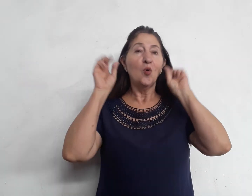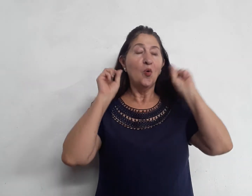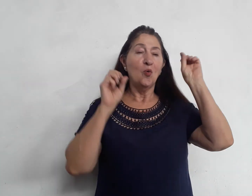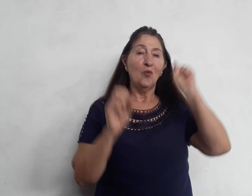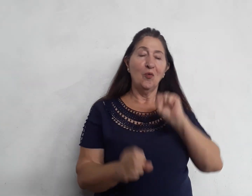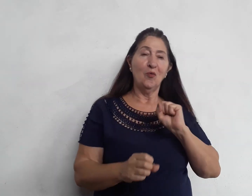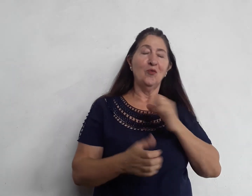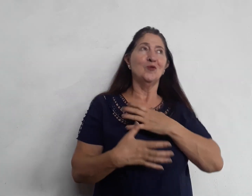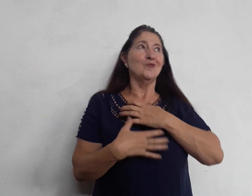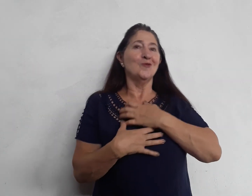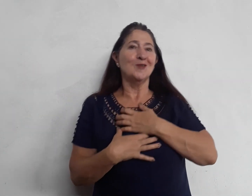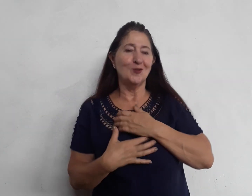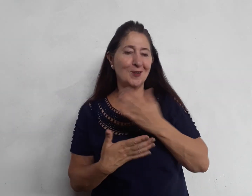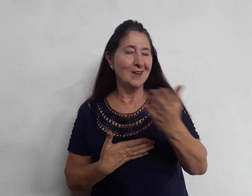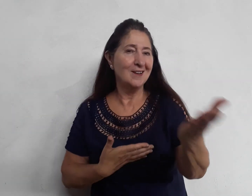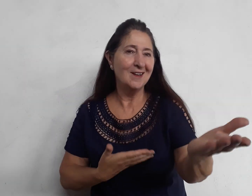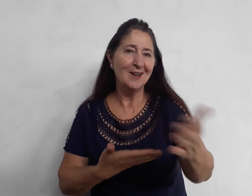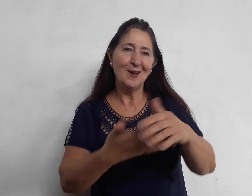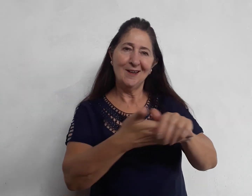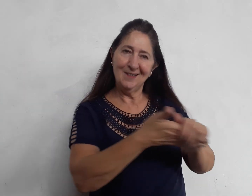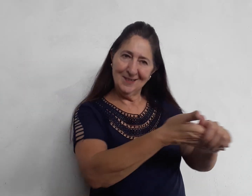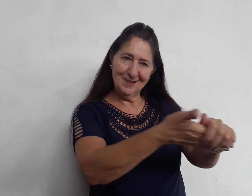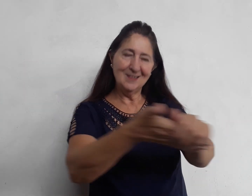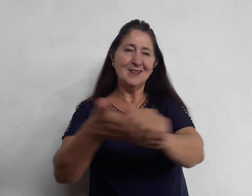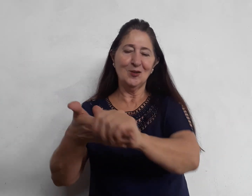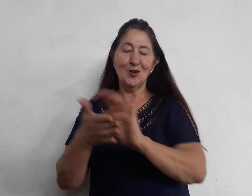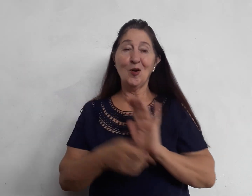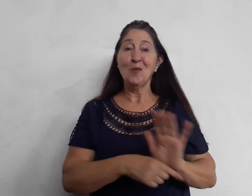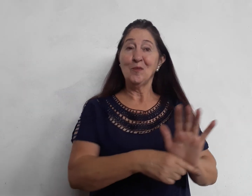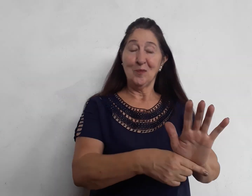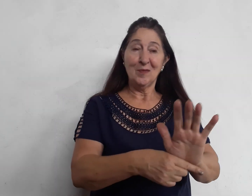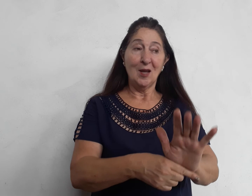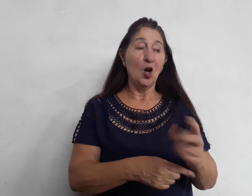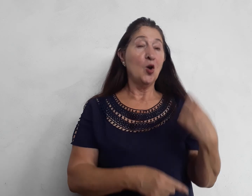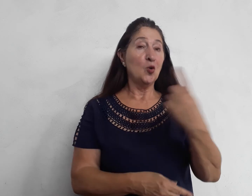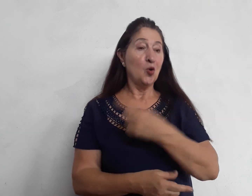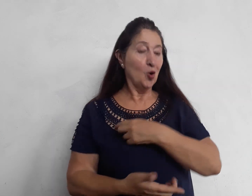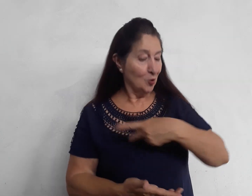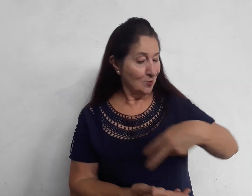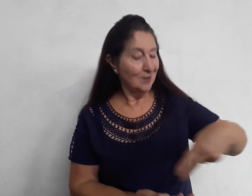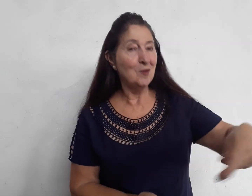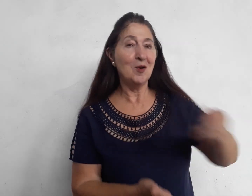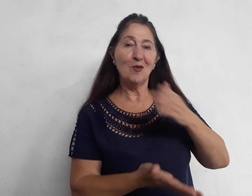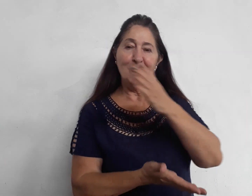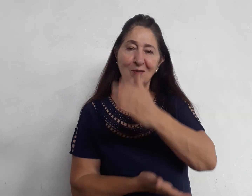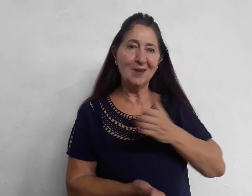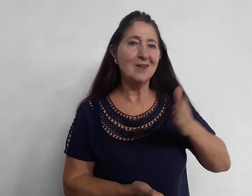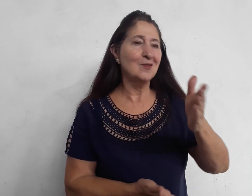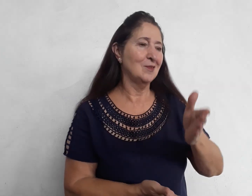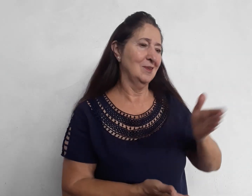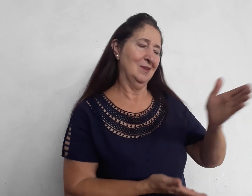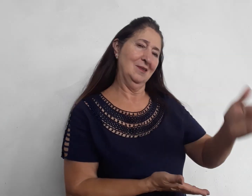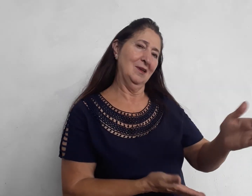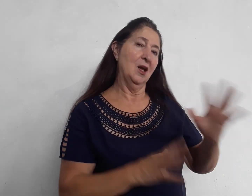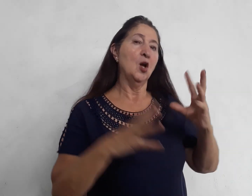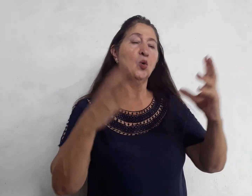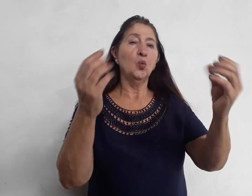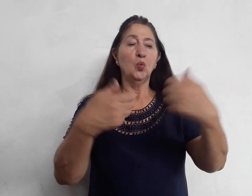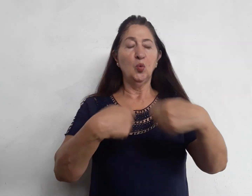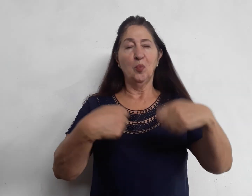para estender a mão e ajudar, e pés que nos levam em direção ao outro, principalmente de quem necessita de nós.